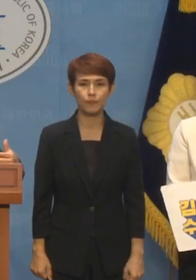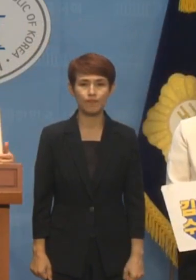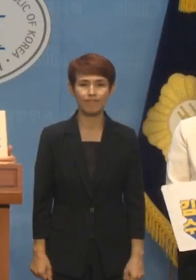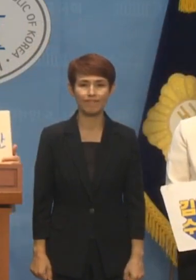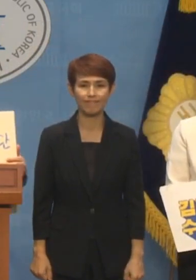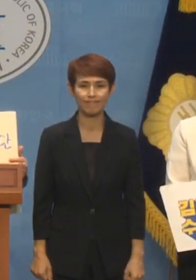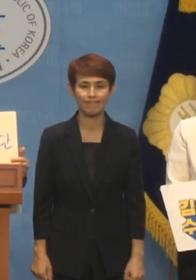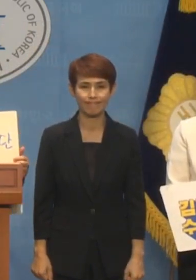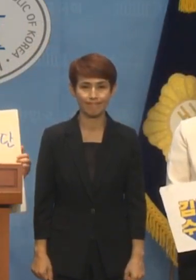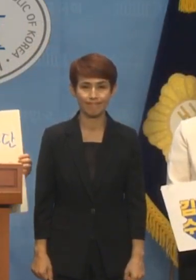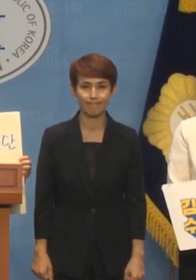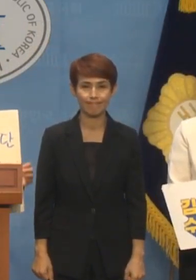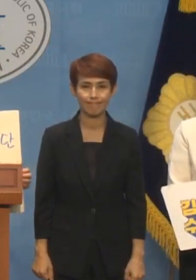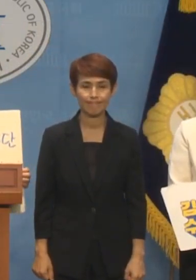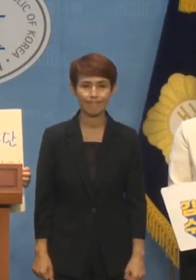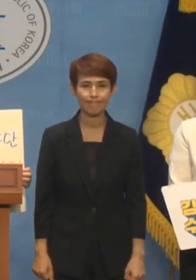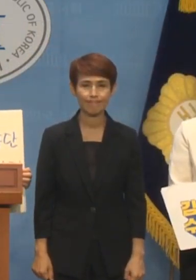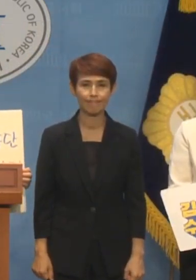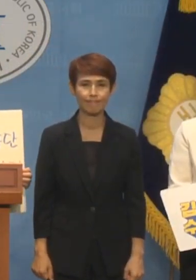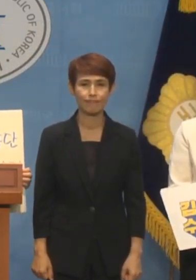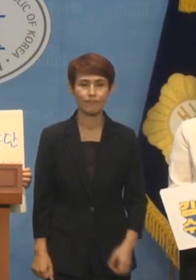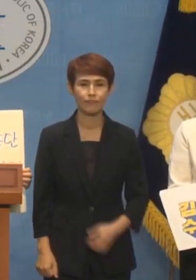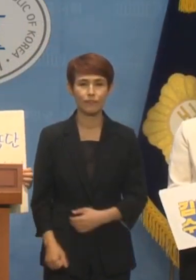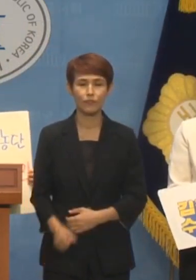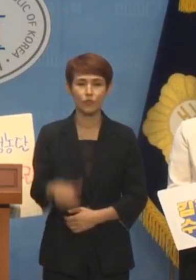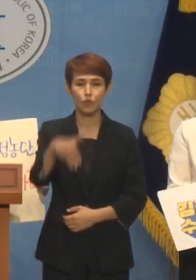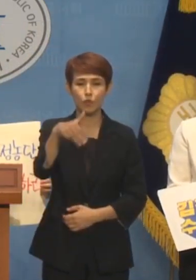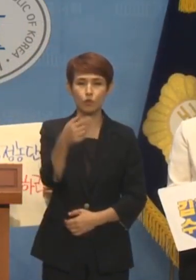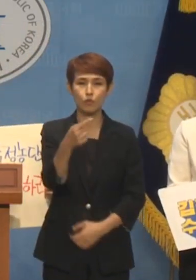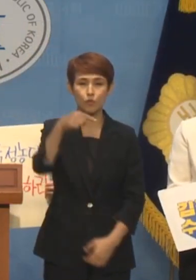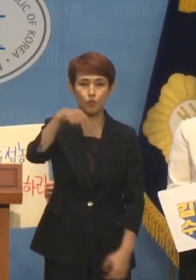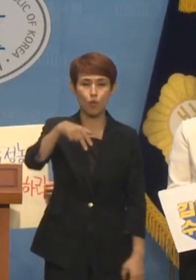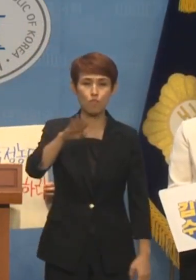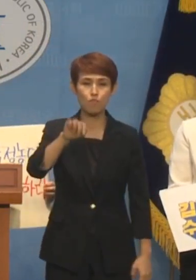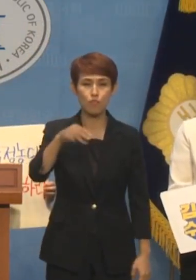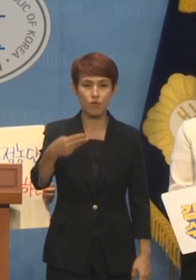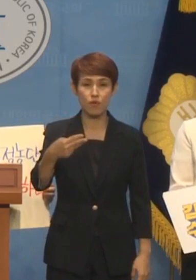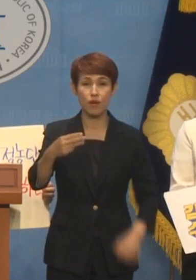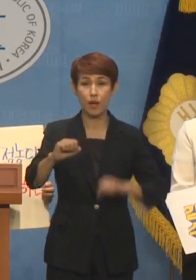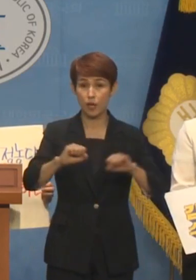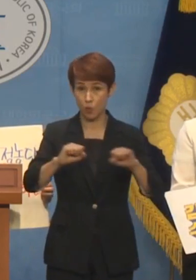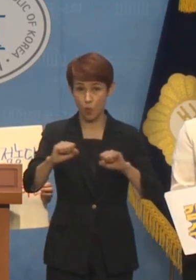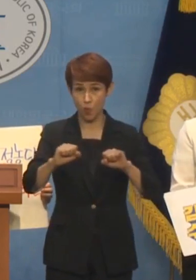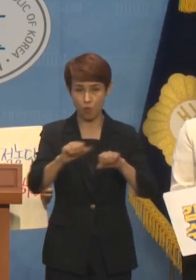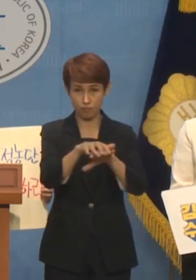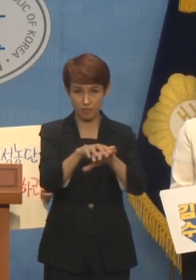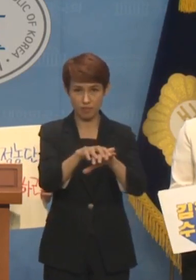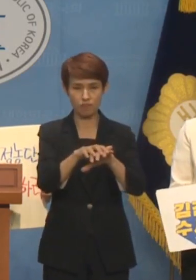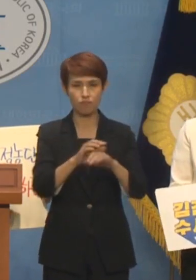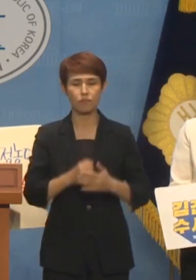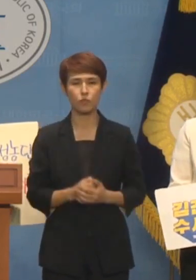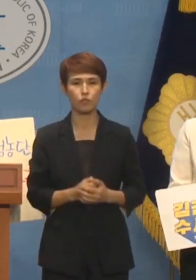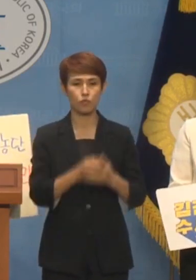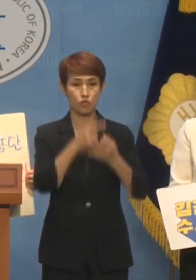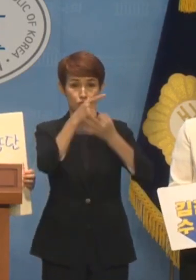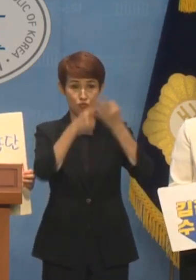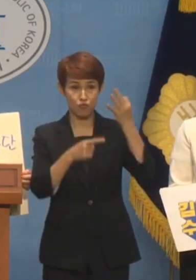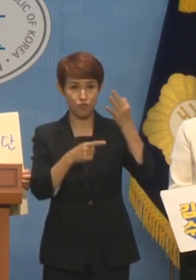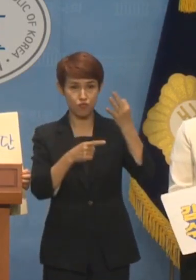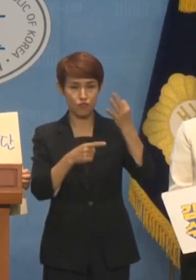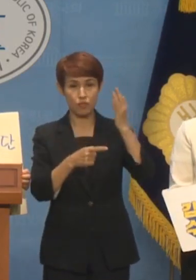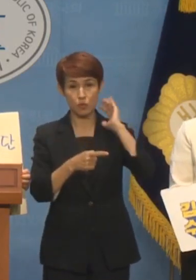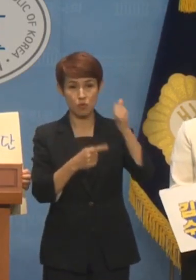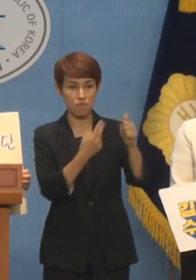예, 저희 기자회견이어서 촛불행동이 윤석열 탄핵 국민들의 청원이 지금 보니까요